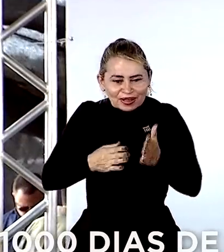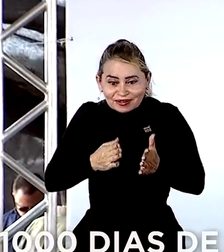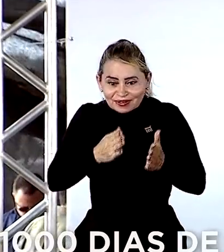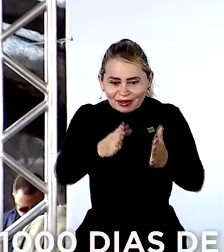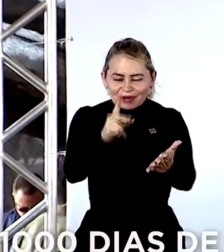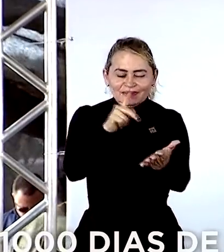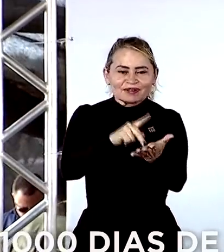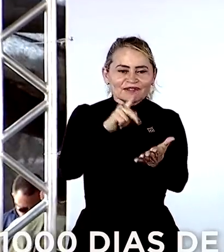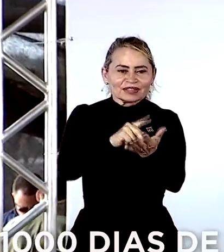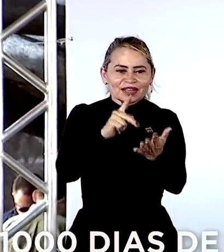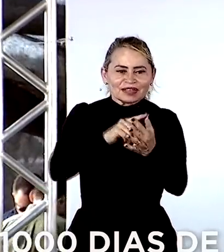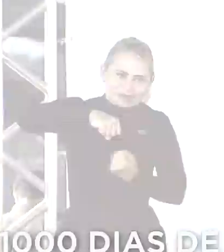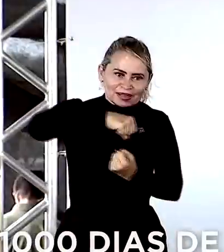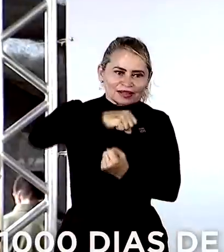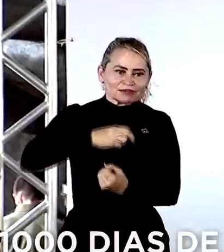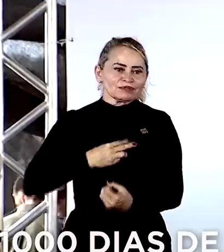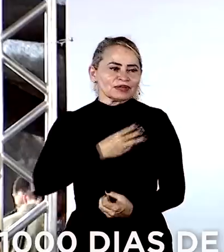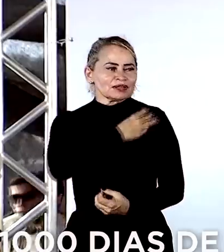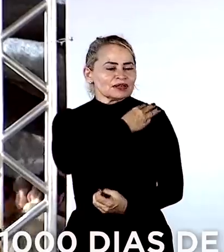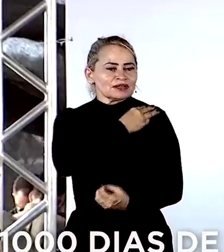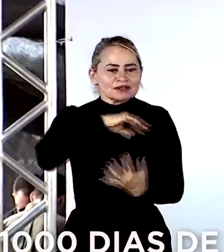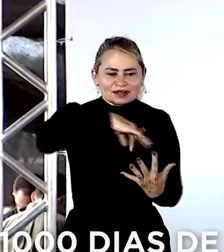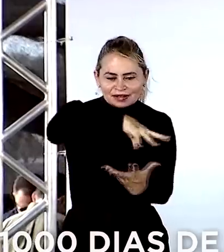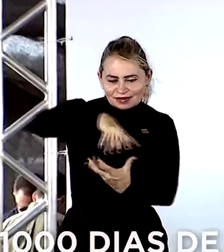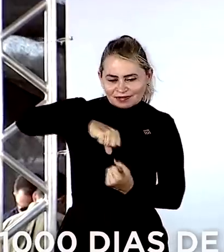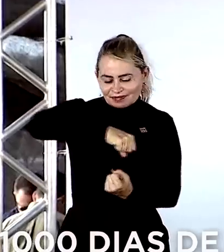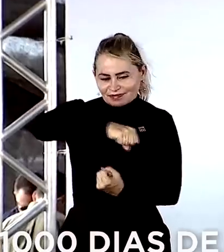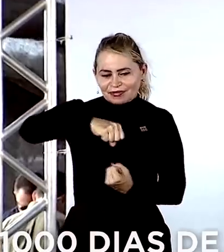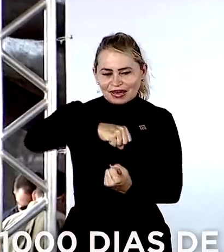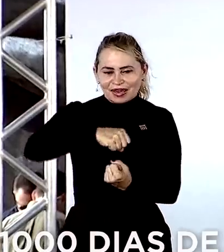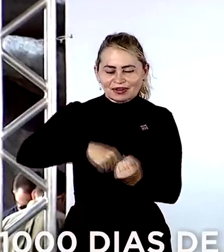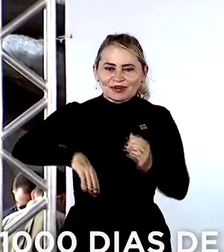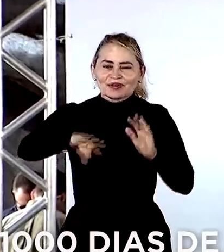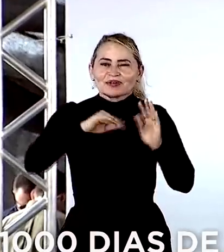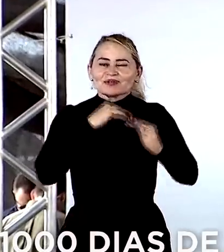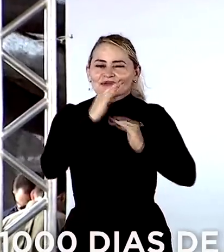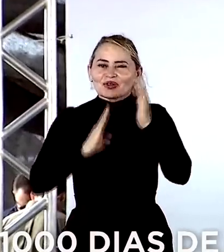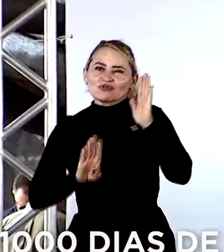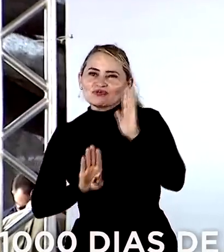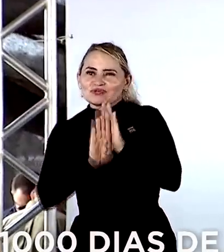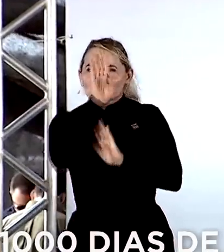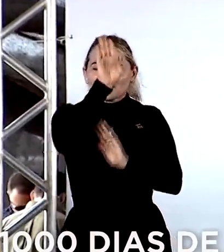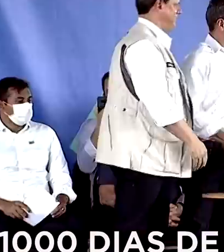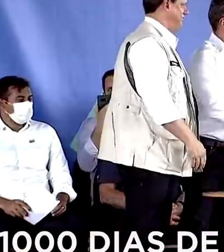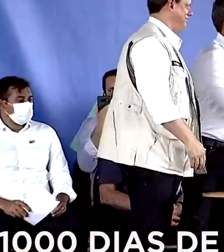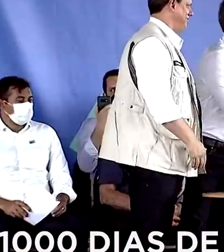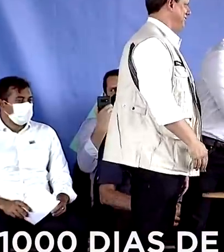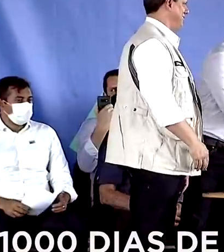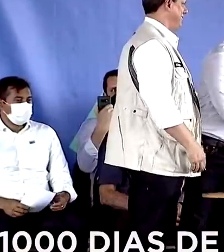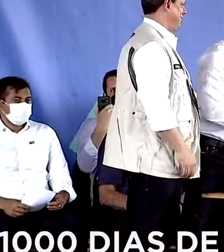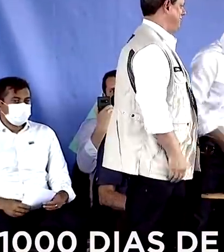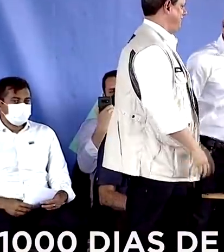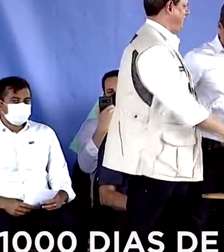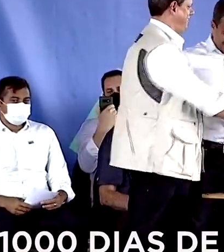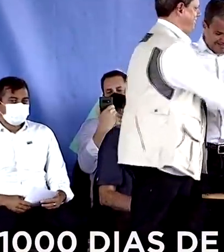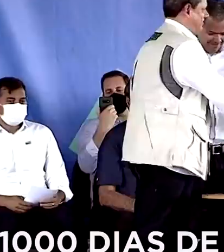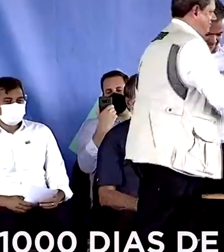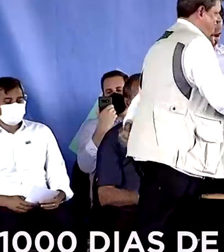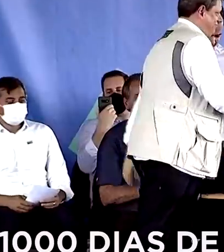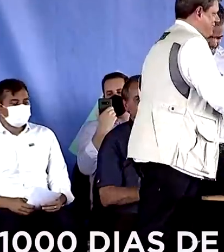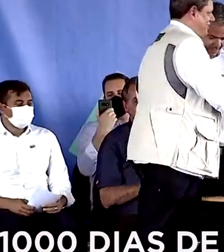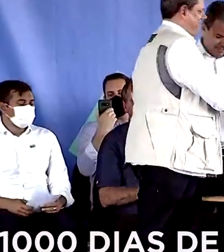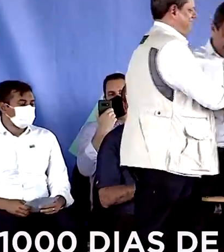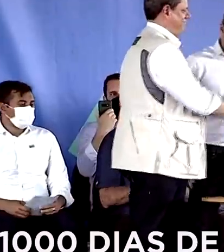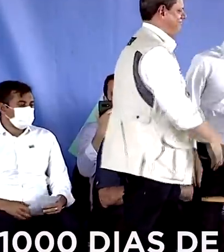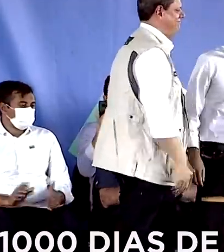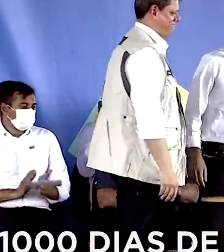verdadeira sustentabilidade. A sustentabilidade do progresso, do desenvolvimento humano. O ministro da Infraestrutura